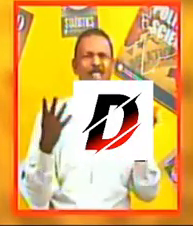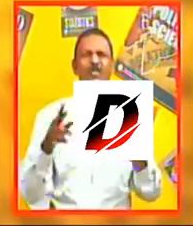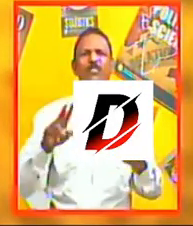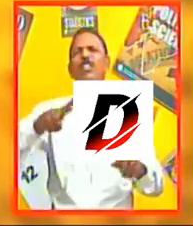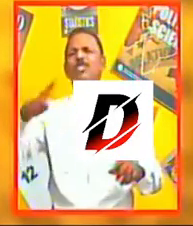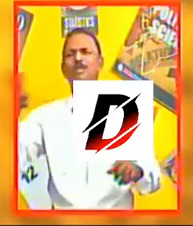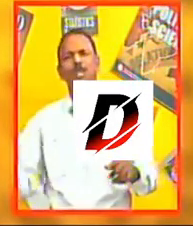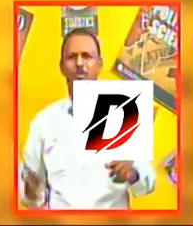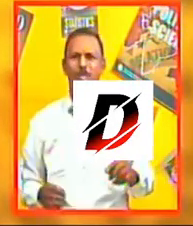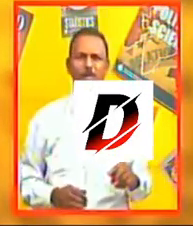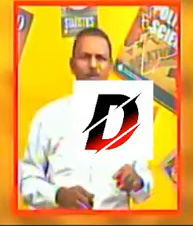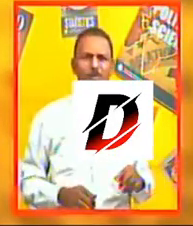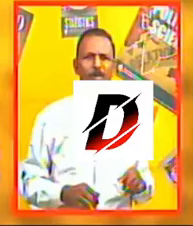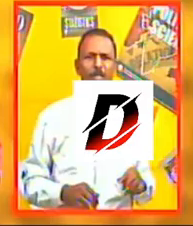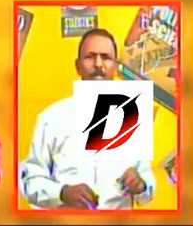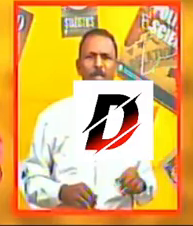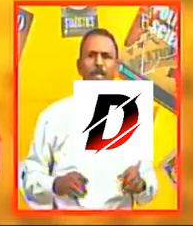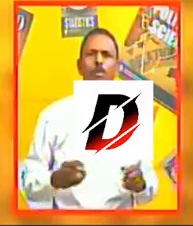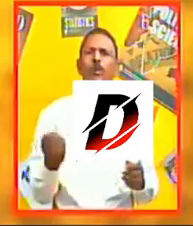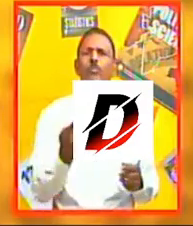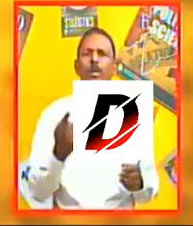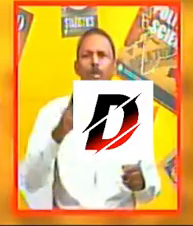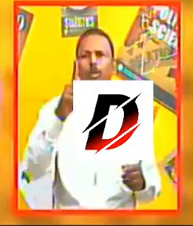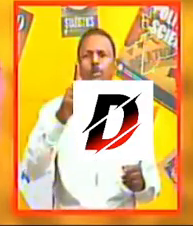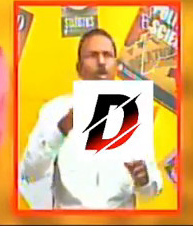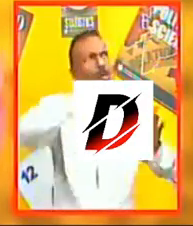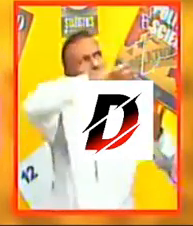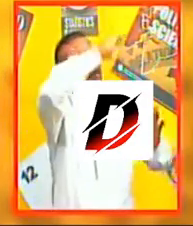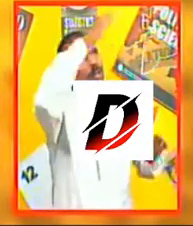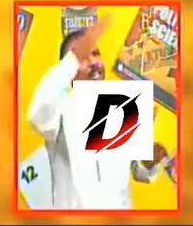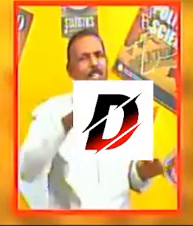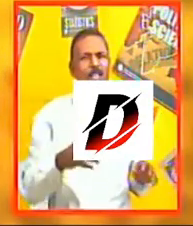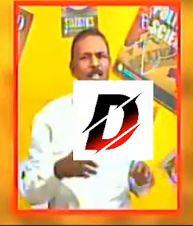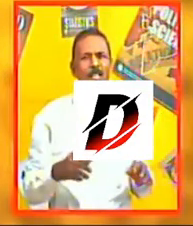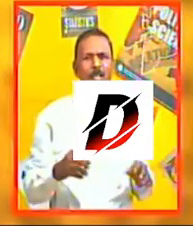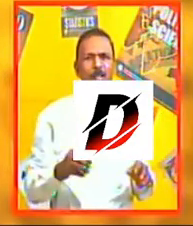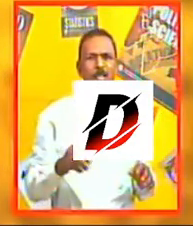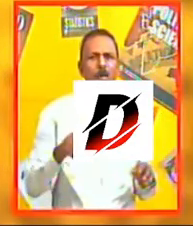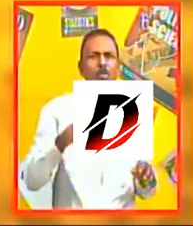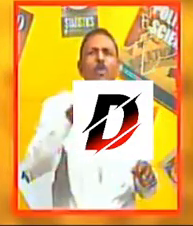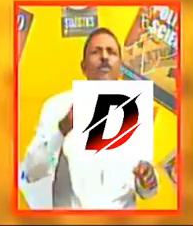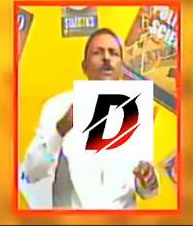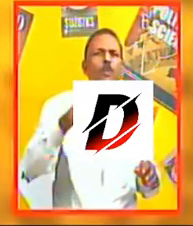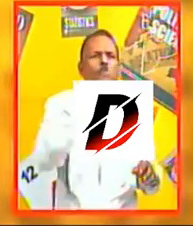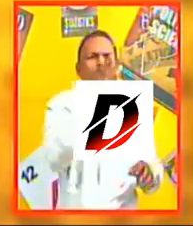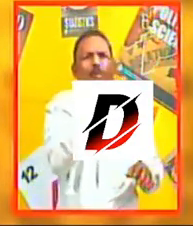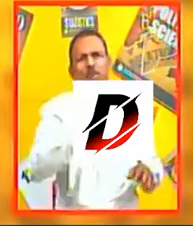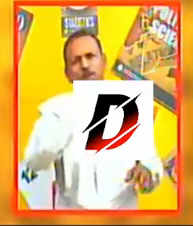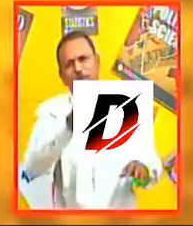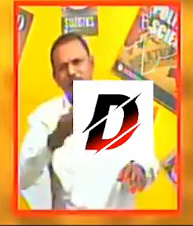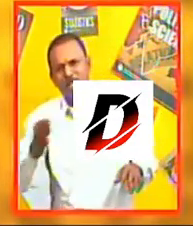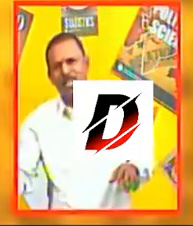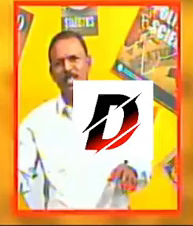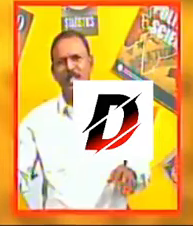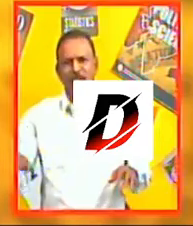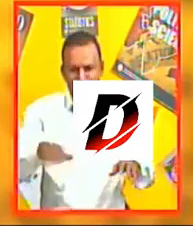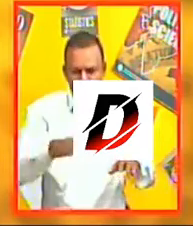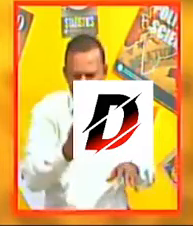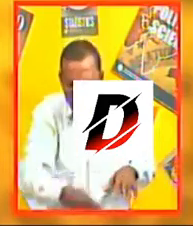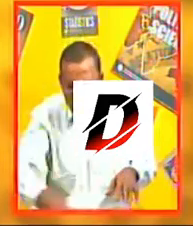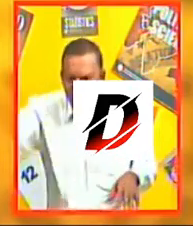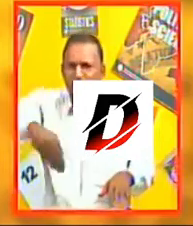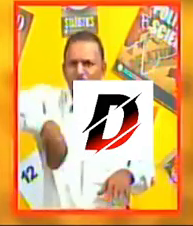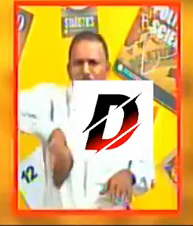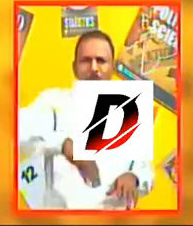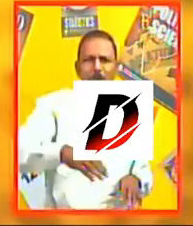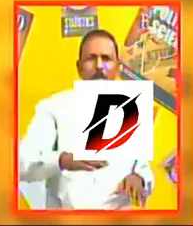கண்டிப்பாக இருக்காது. ஏன்னு பார்த்தீங்கன்னா ஒரு பக்கம் மலைகள் இருக்கும், ஒரு பக்கம் பார்த்தா பீடபூமி பகுதிகள் இருக்கும், ஒரு